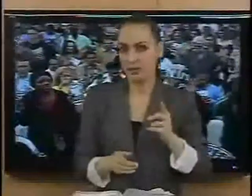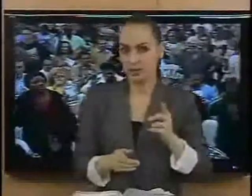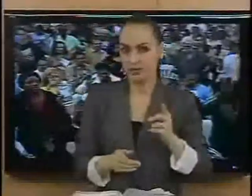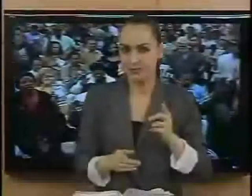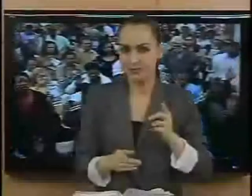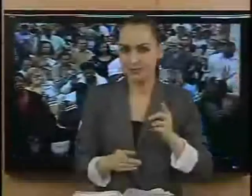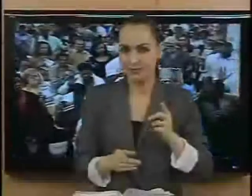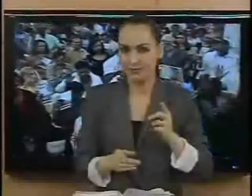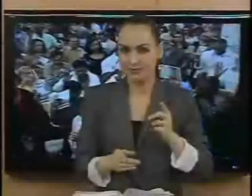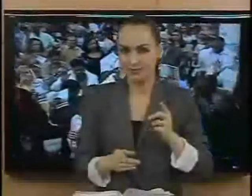pensamento.